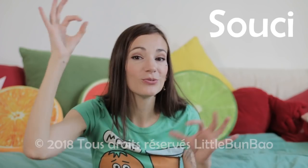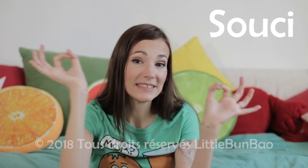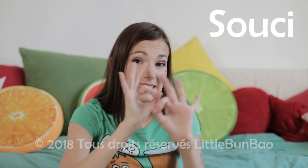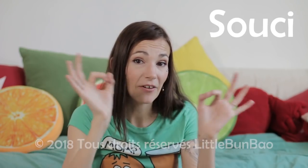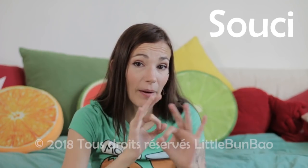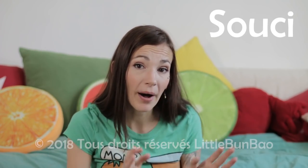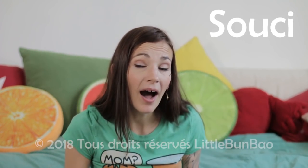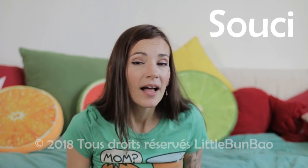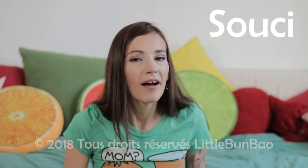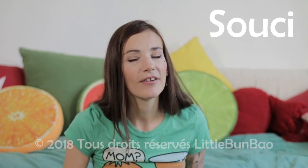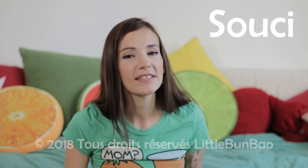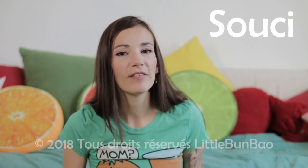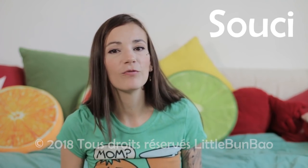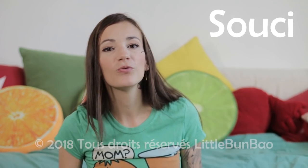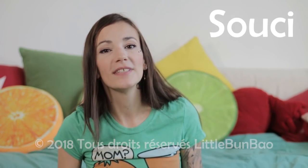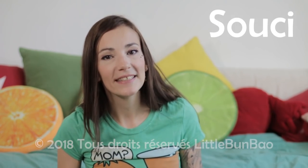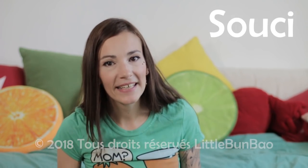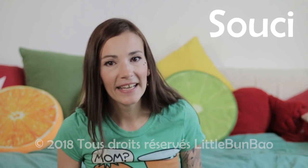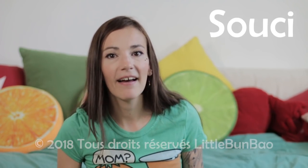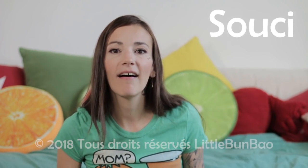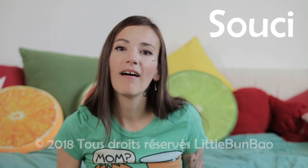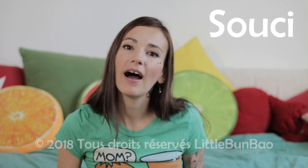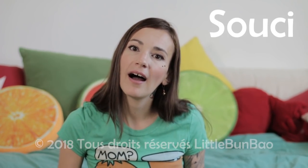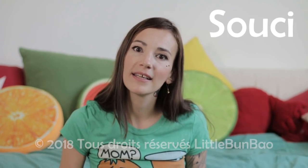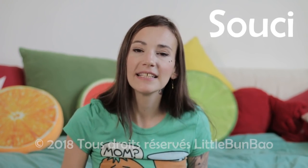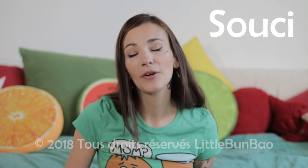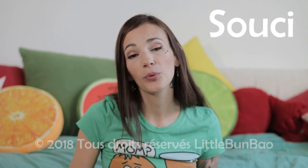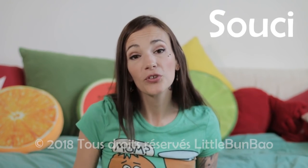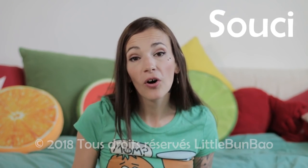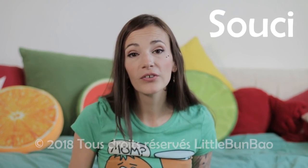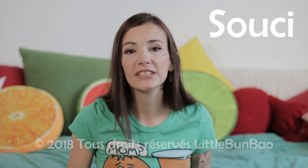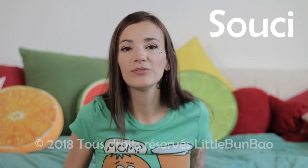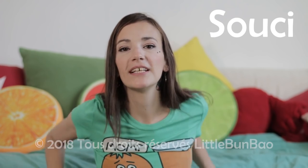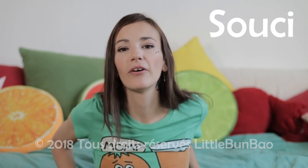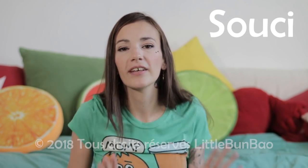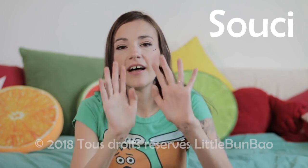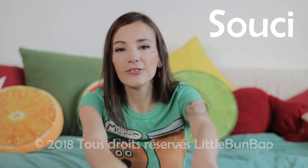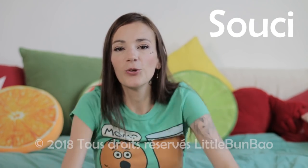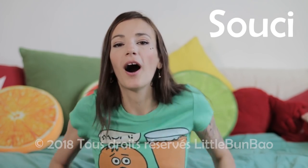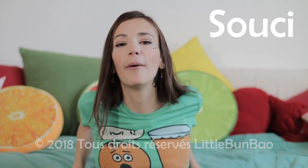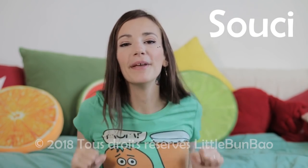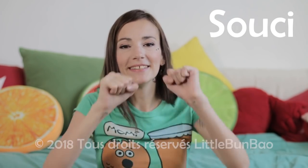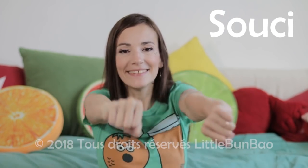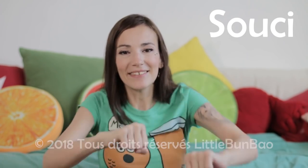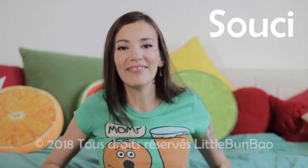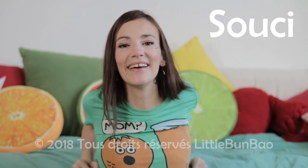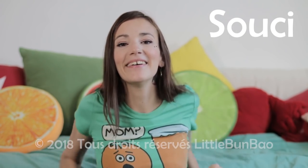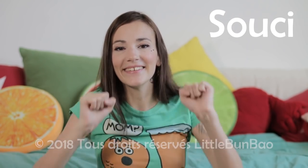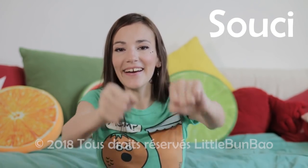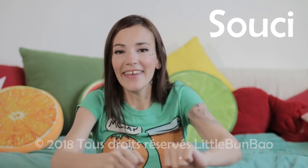souci, il n'y en a pas. Ça va vous aider à gagner un peu de temps si vous êtes en train de ramer sévère derrière